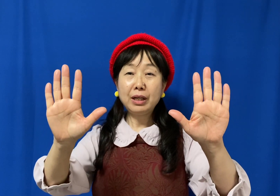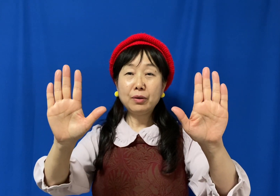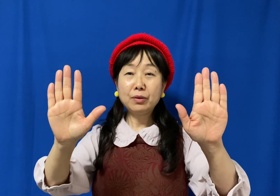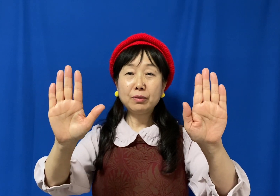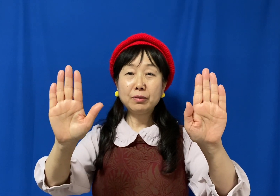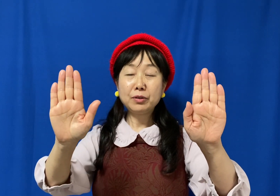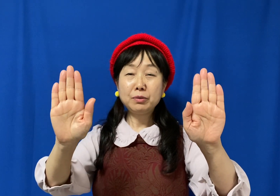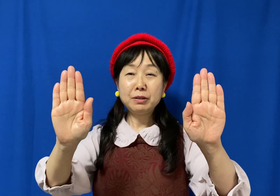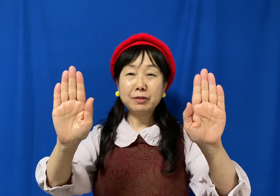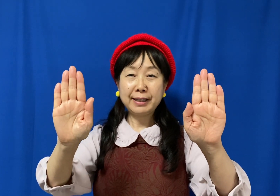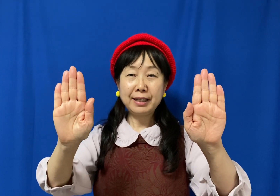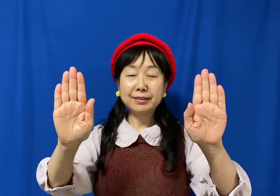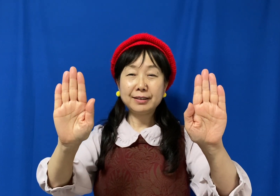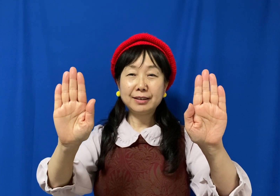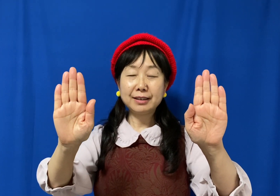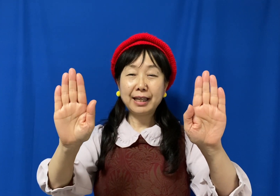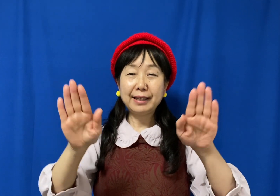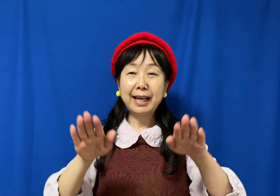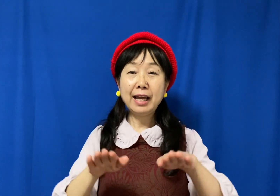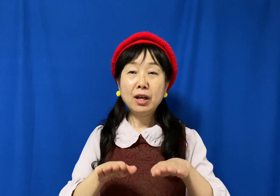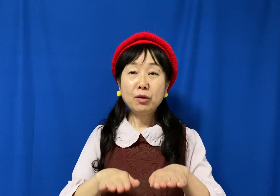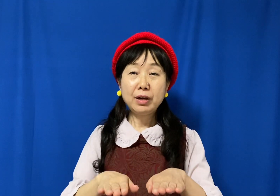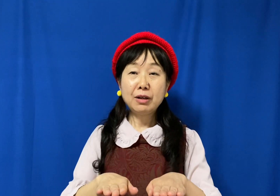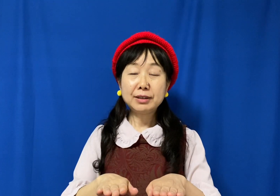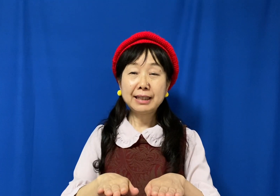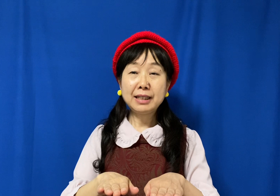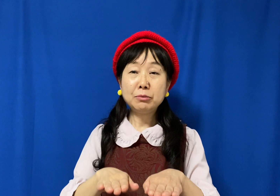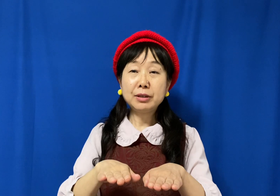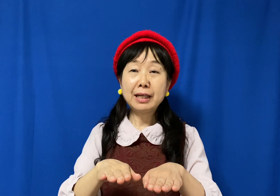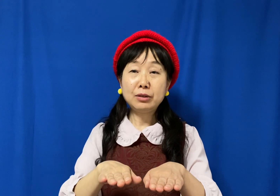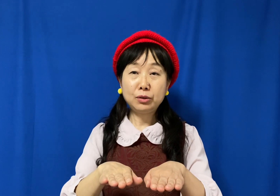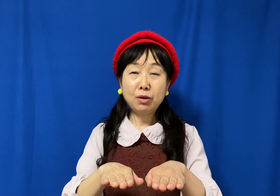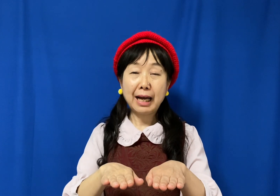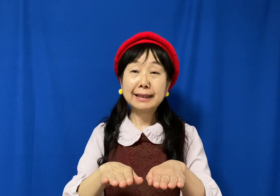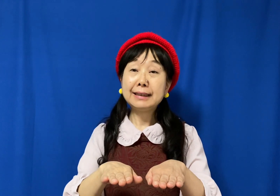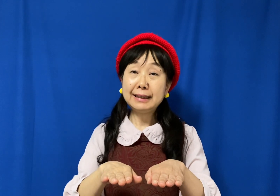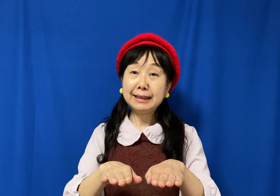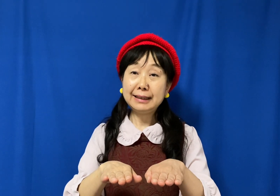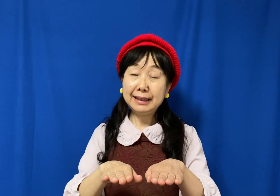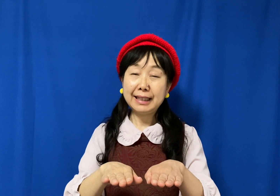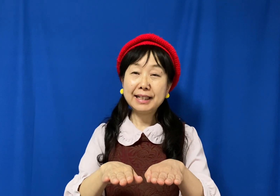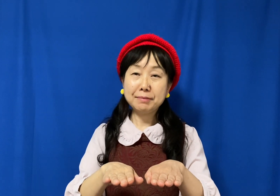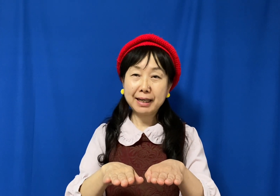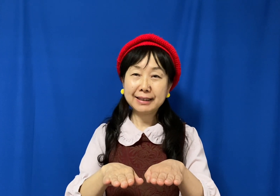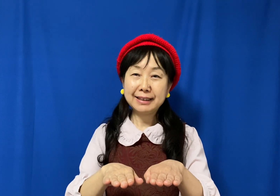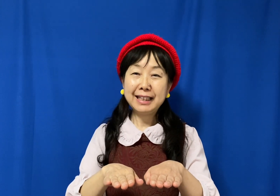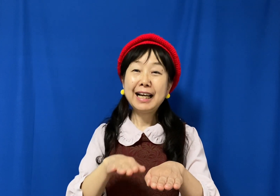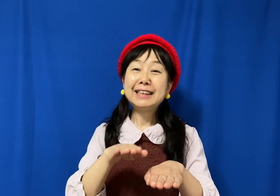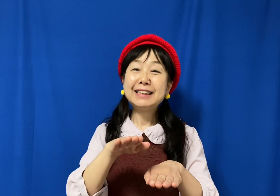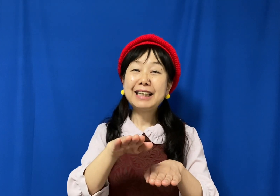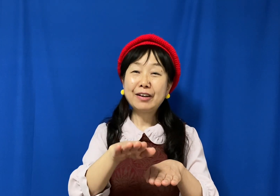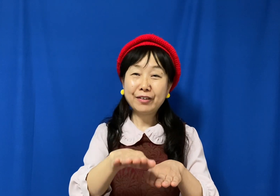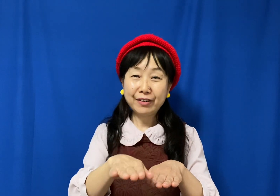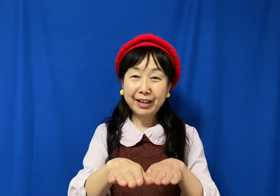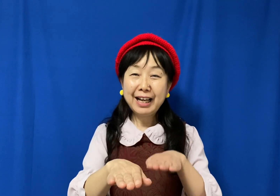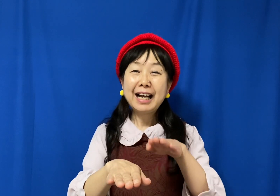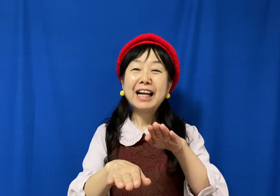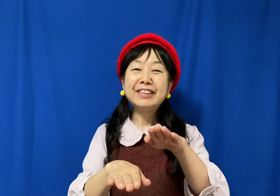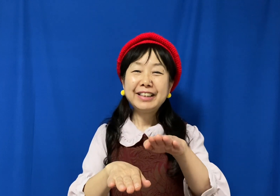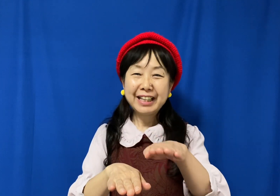を指はね、くっつけて、これを下に向けると足になります。足がこう歩いていく